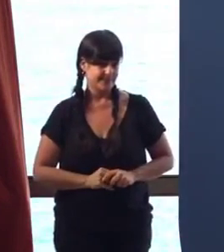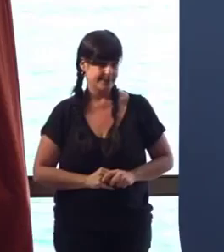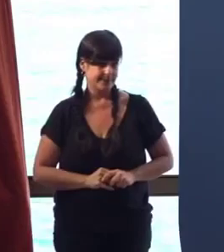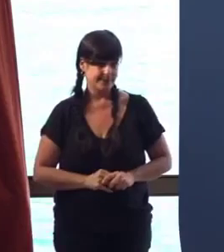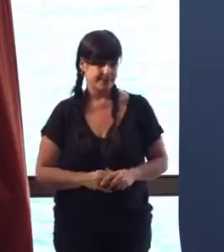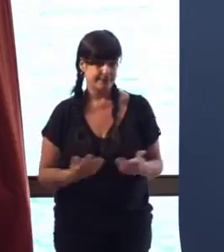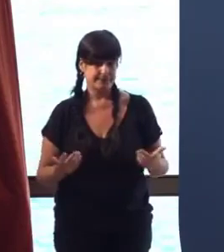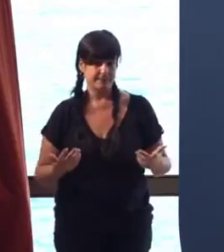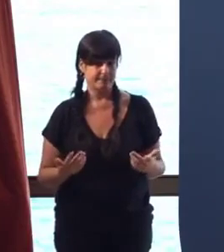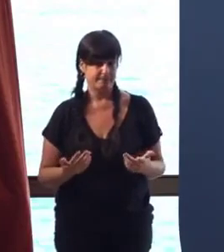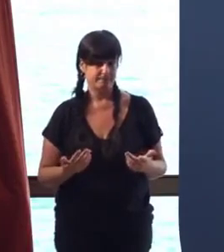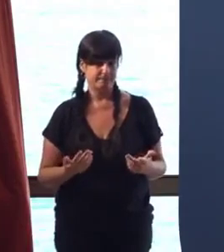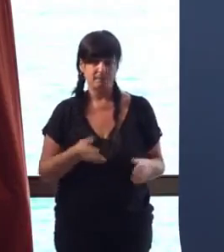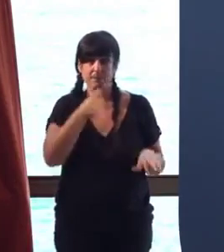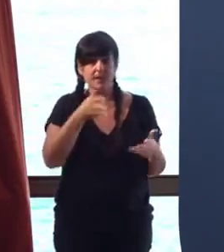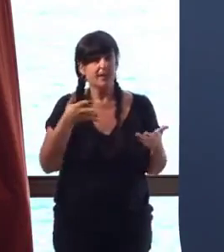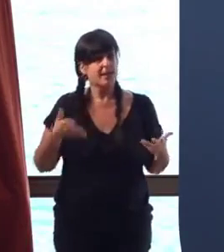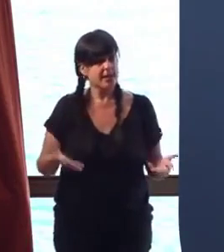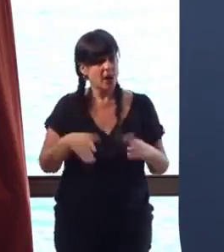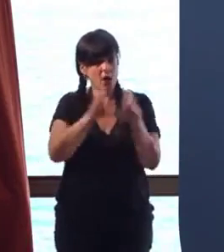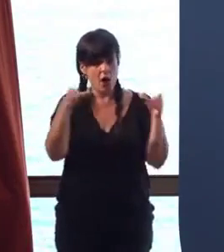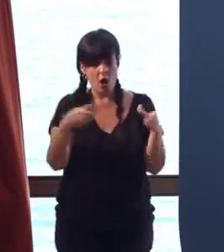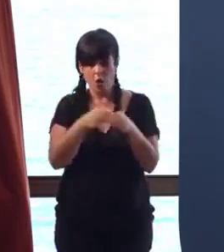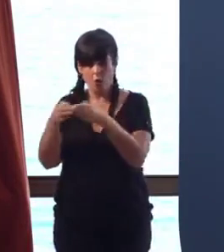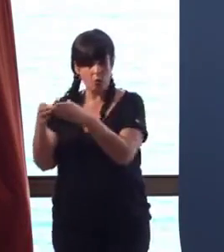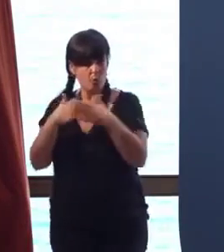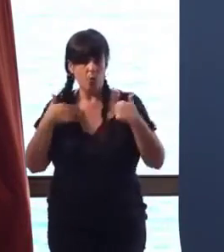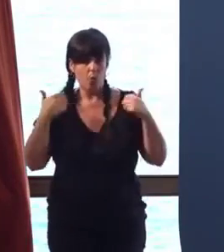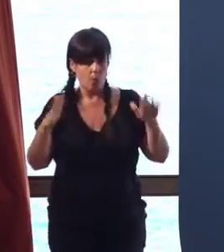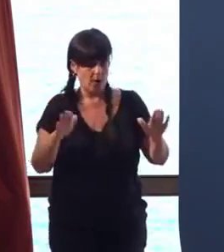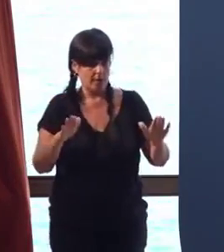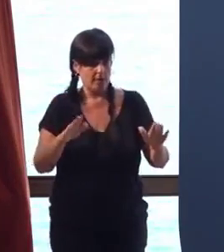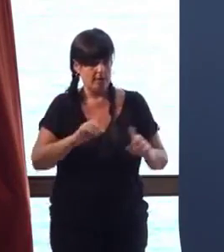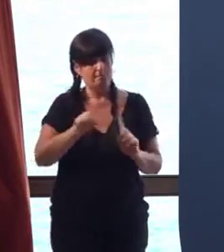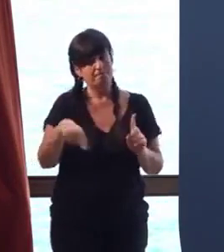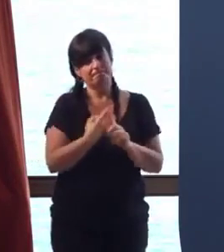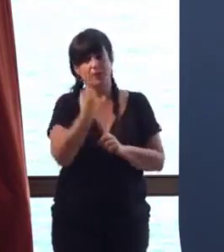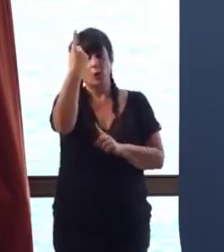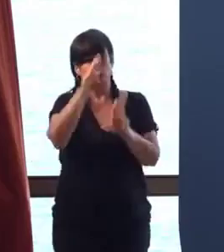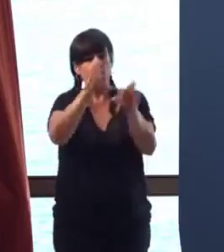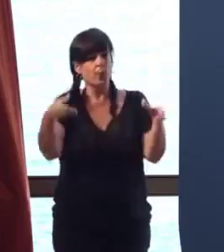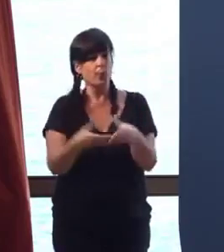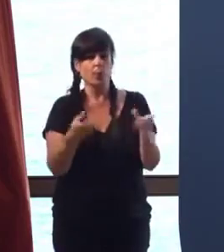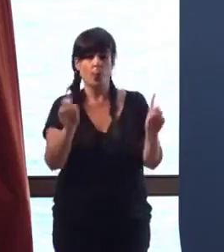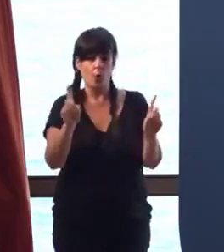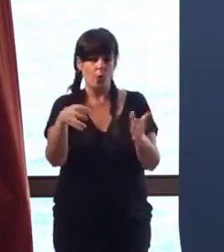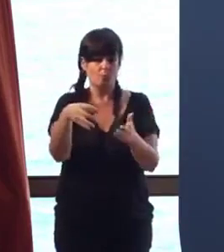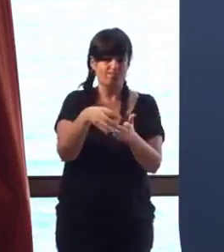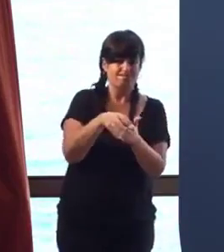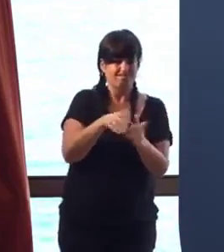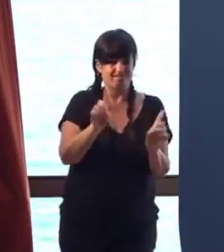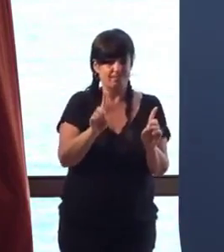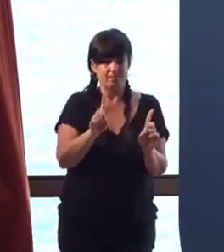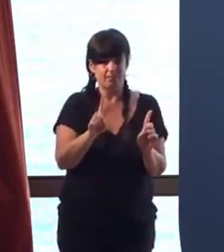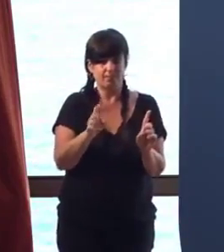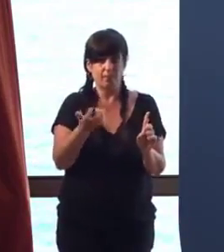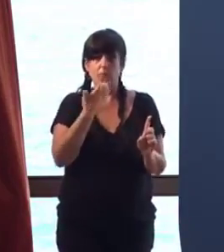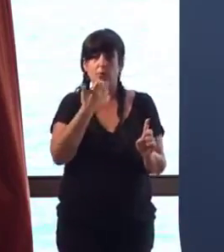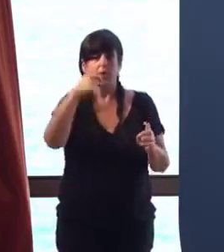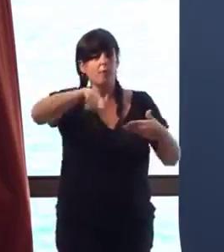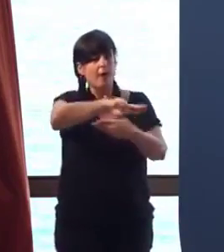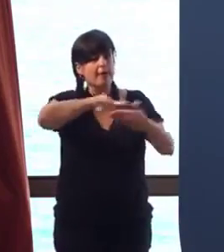Hoy todos dudan de todos los partidos. Y hay uno que no. Muchos dudan si después de las elecciones en Galicia